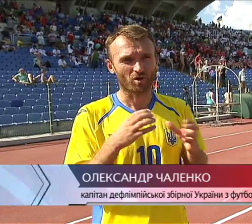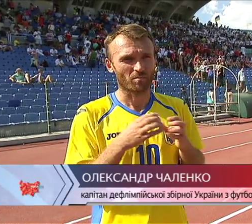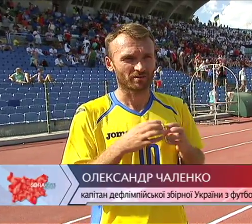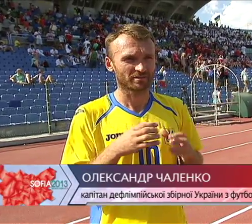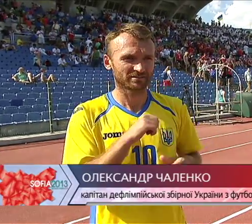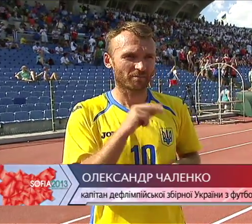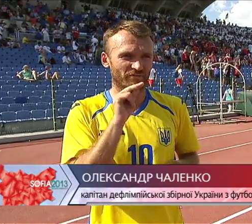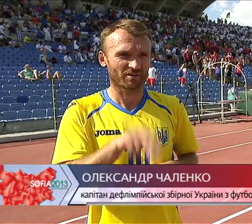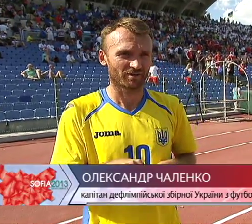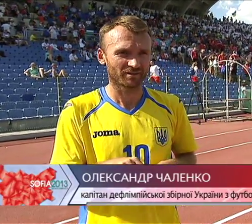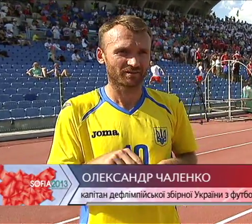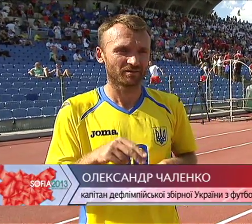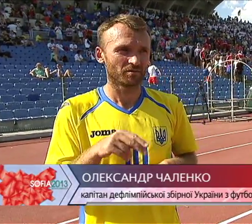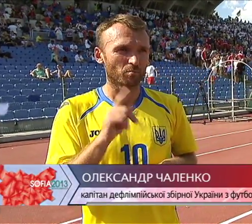Во-первых, наша команда сама виновата.